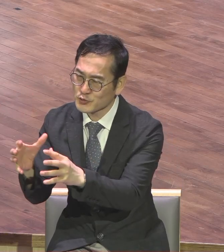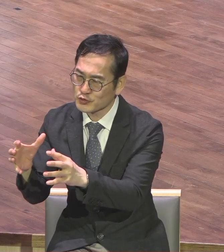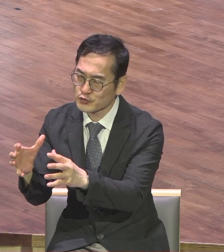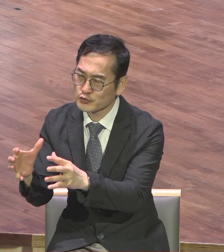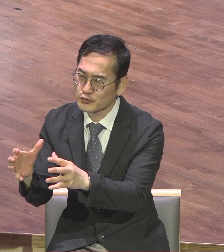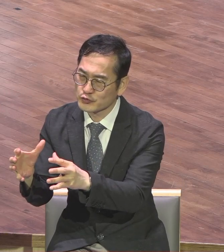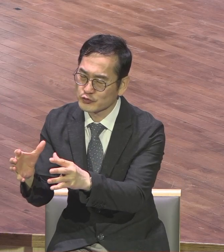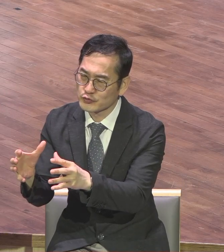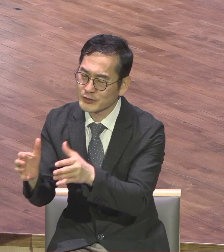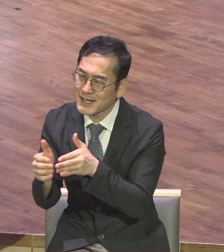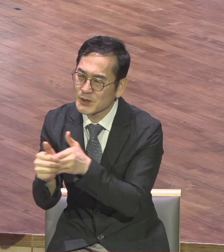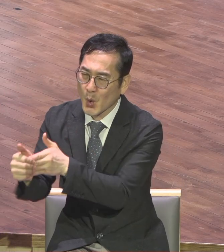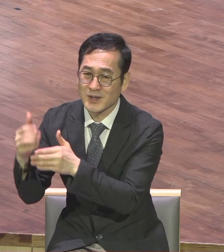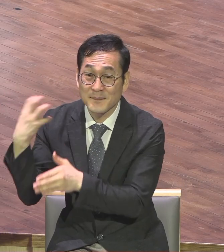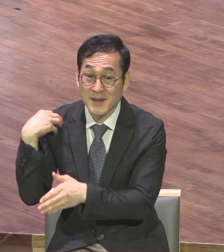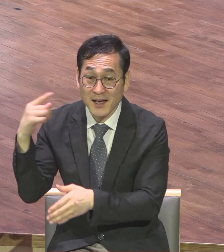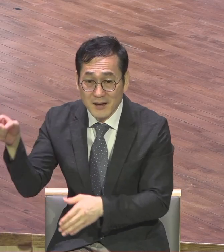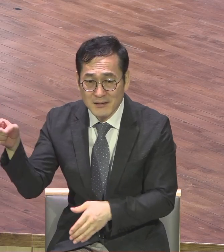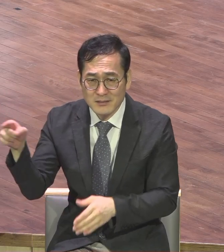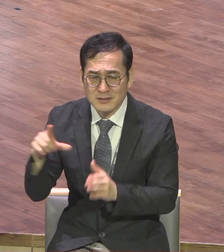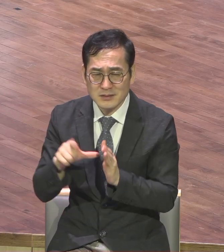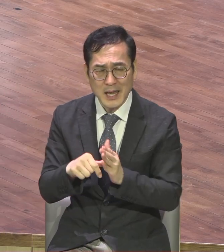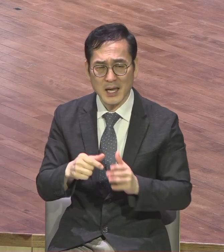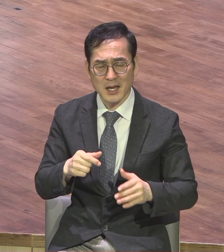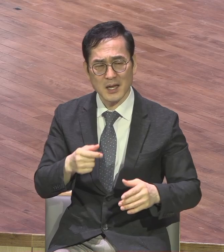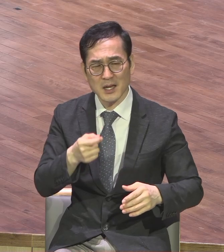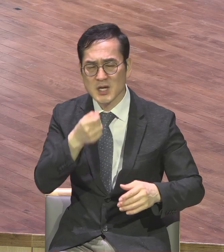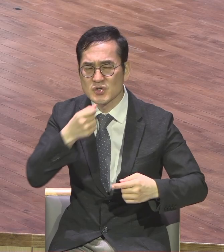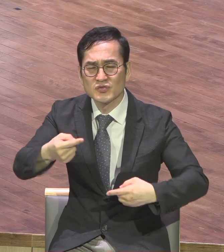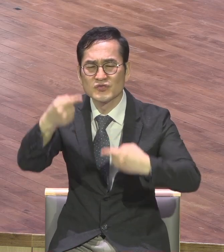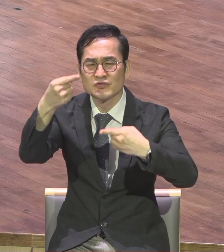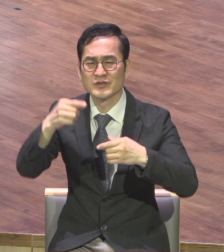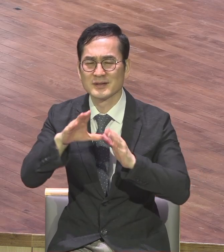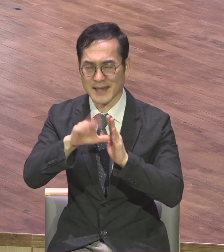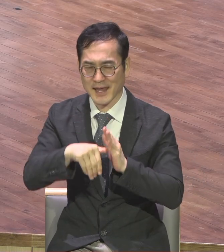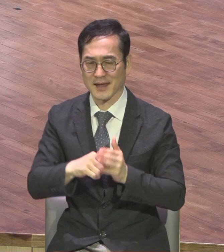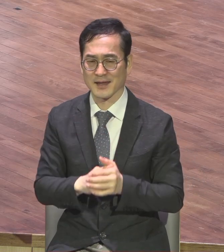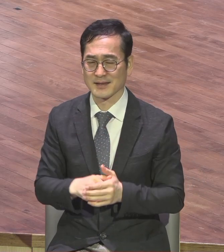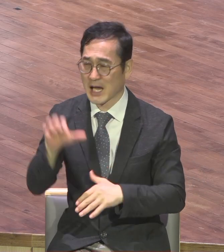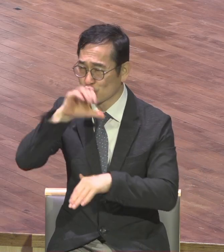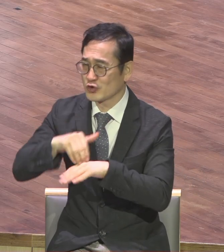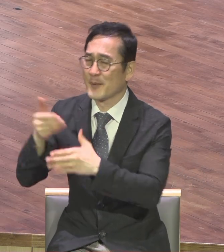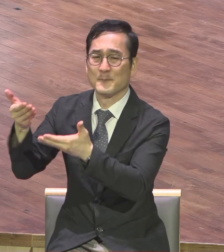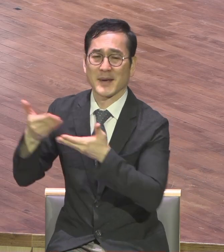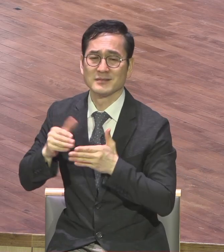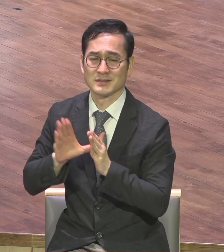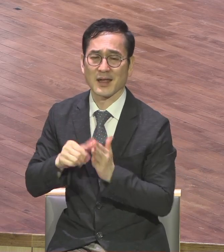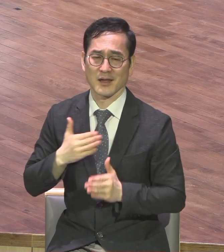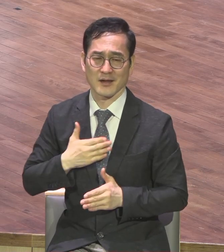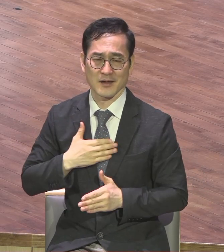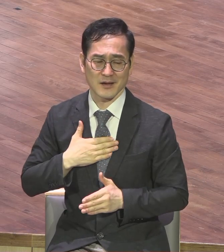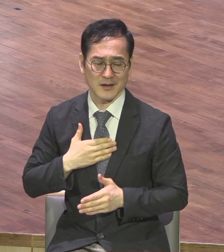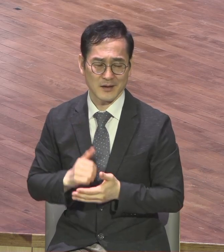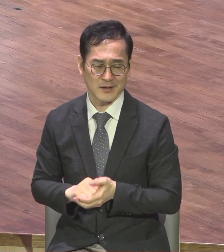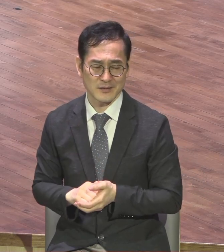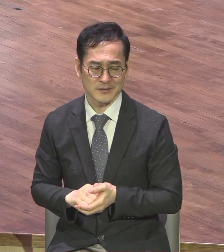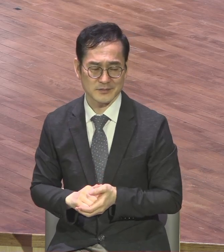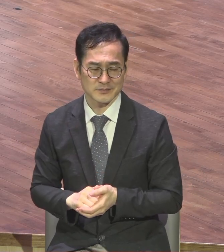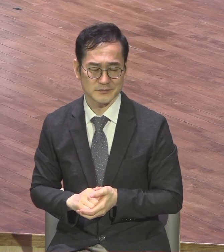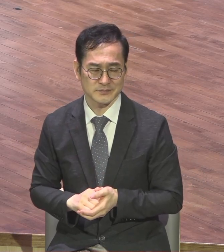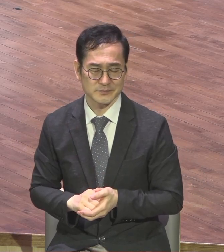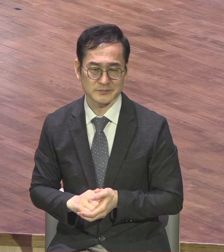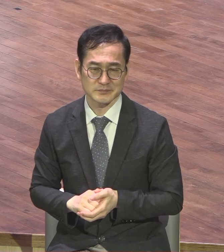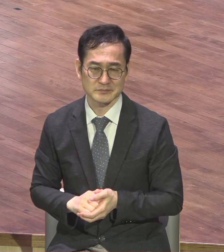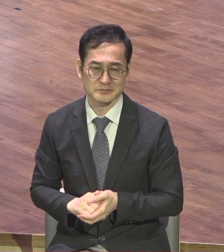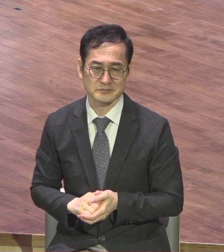인도했는데 그때 구정 명절이었습니다. 그때 훈련 받으면서 마지막으로 싹